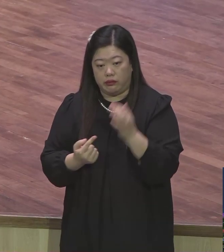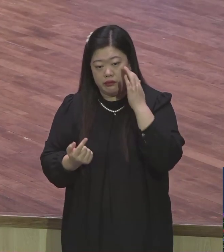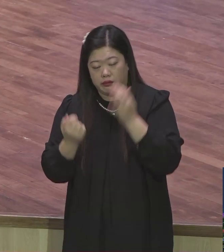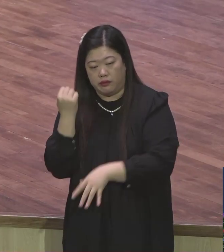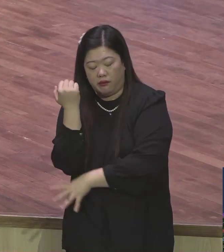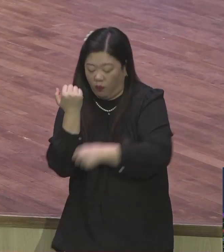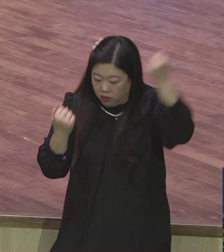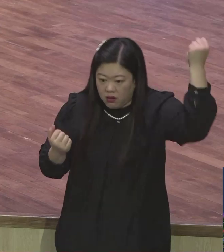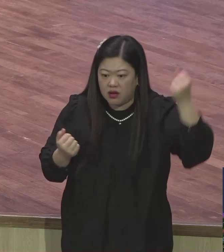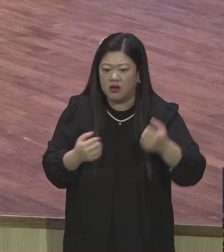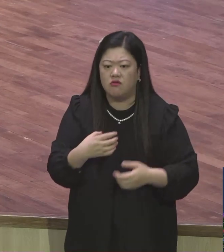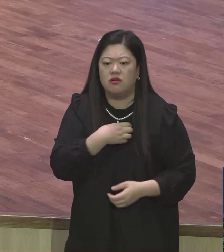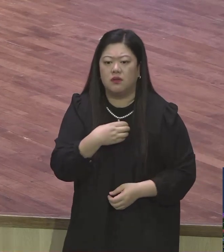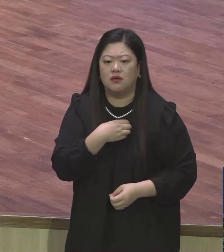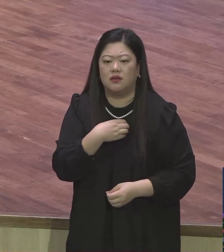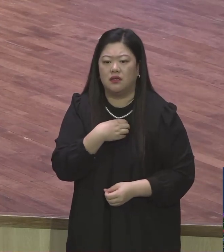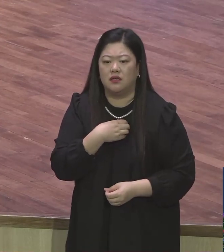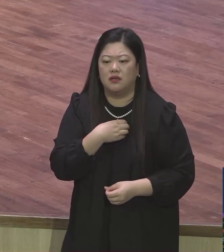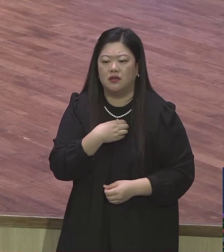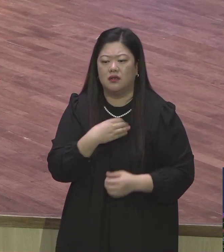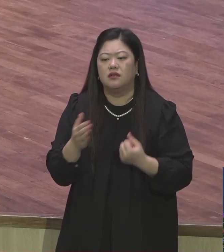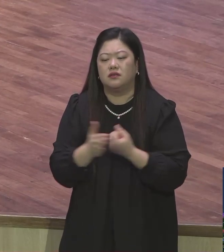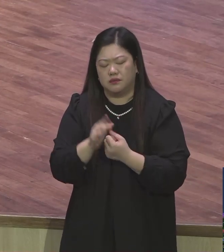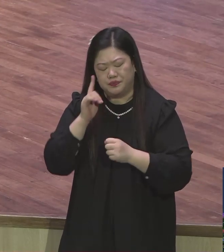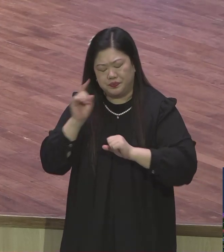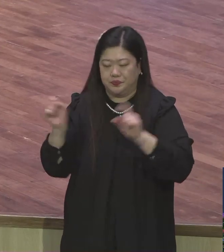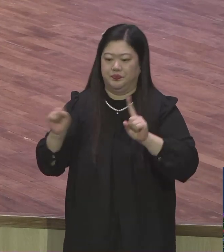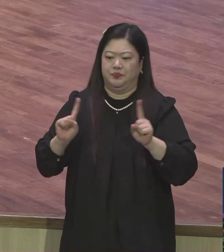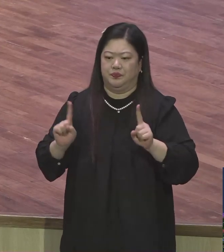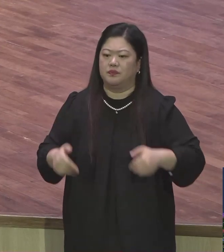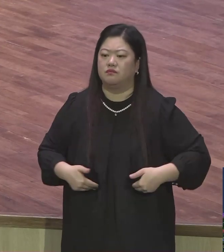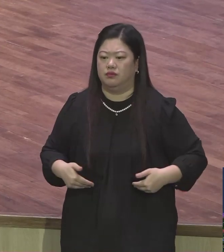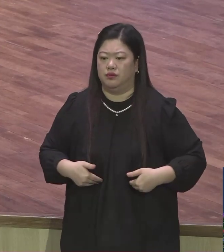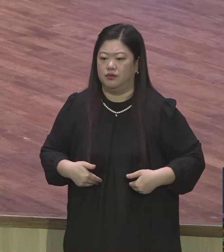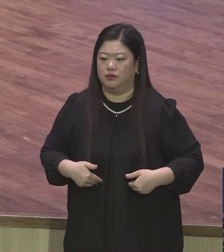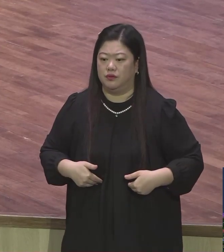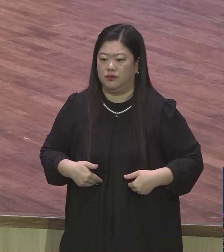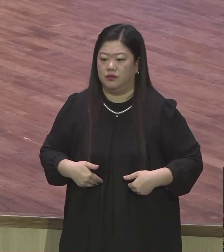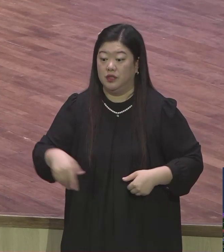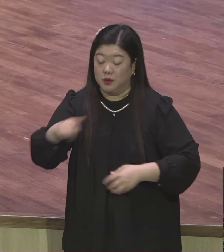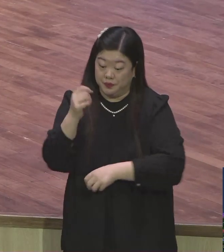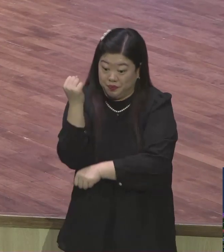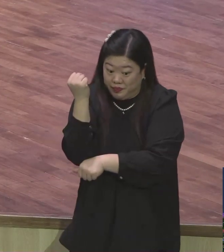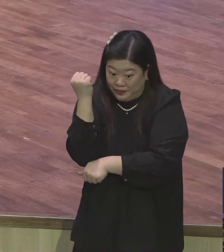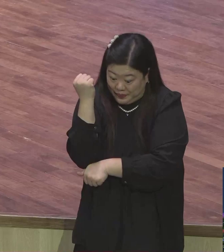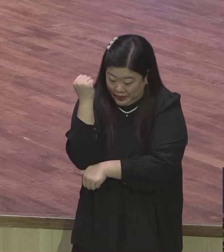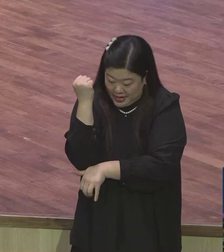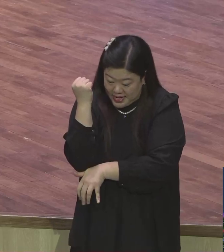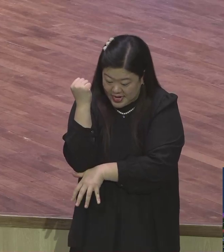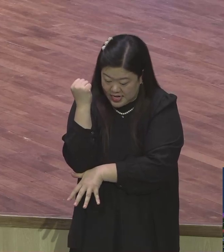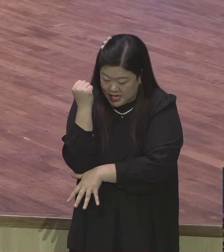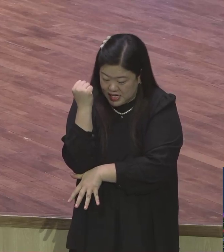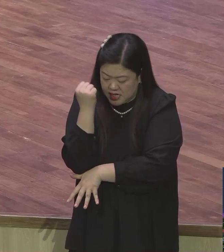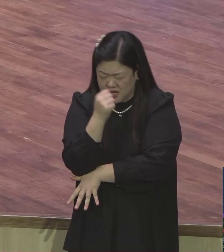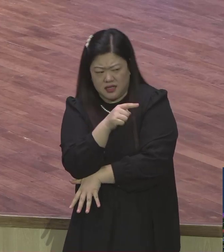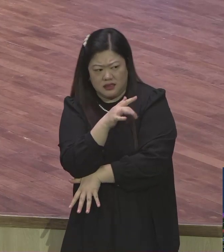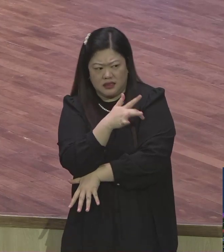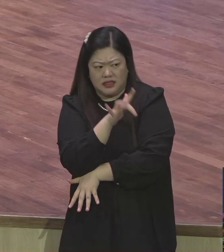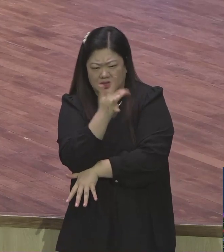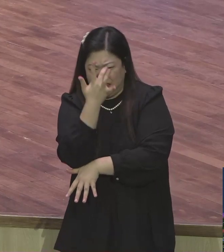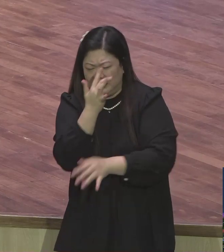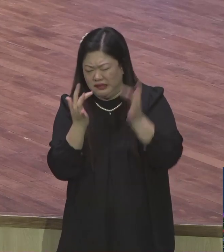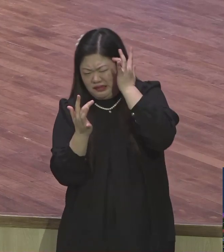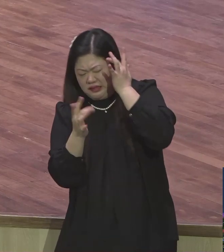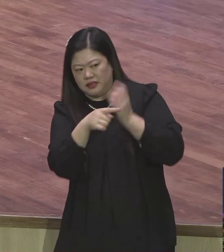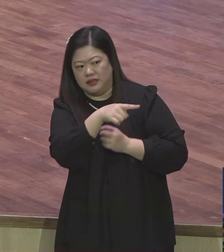어때 몸이 안 좋다. 하나님의 사랑이요. 영적으로 깨어라는 사인이요. 얼마나 감사합니까? 감사합니까? 그 세상